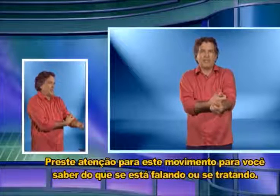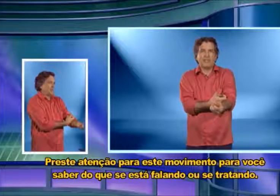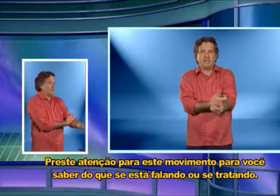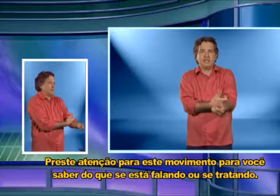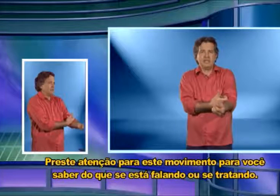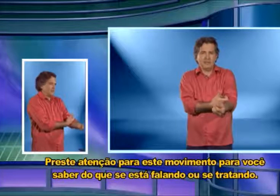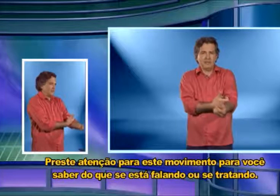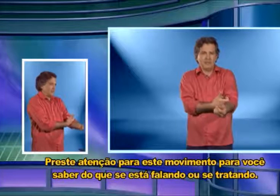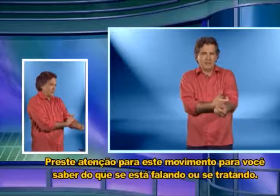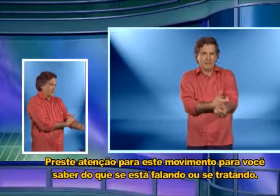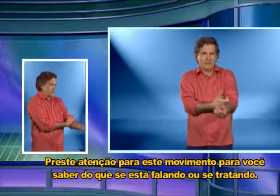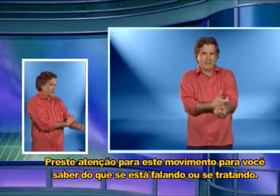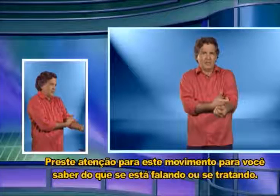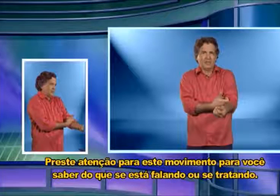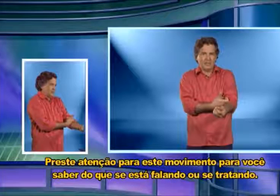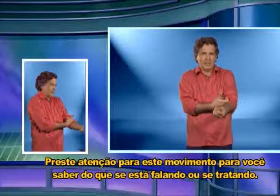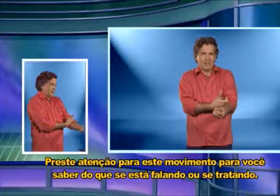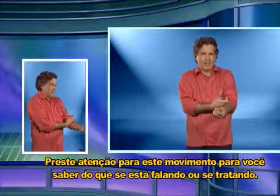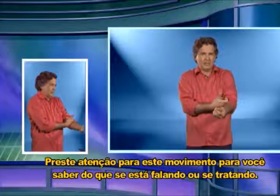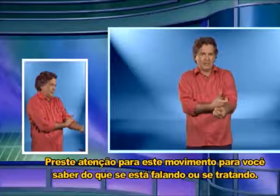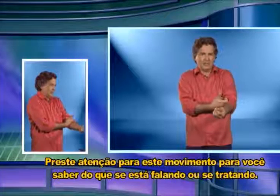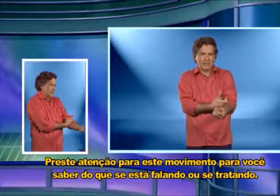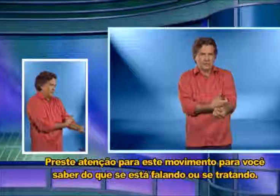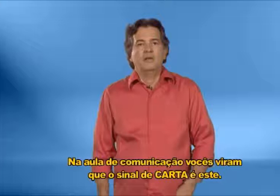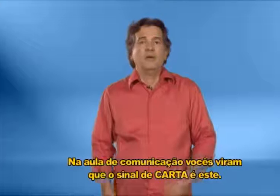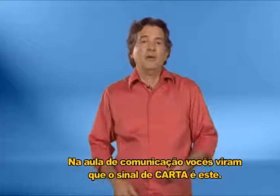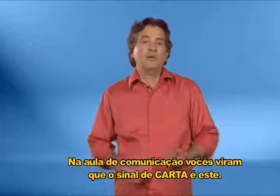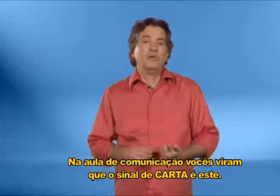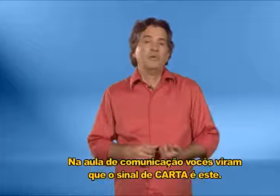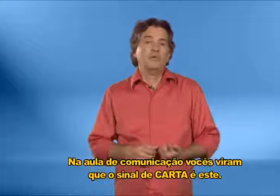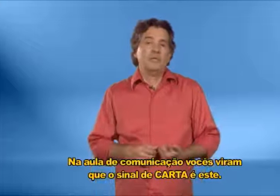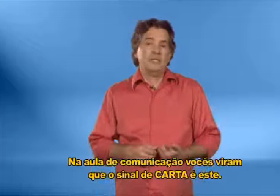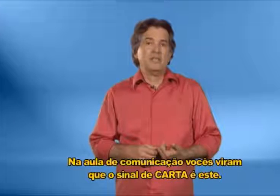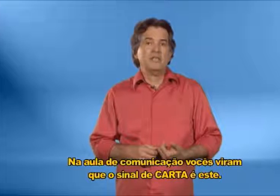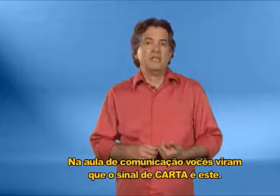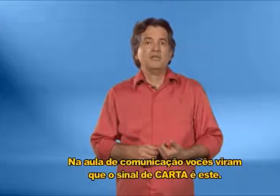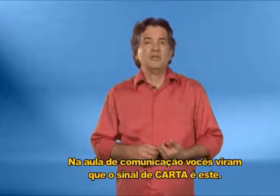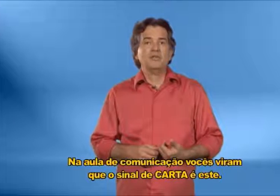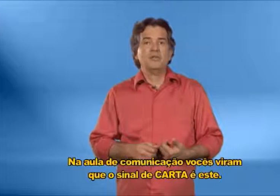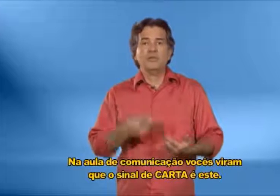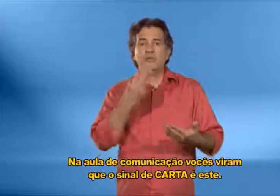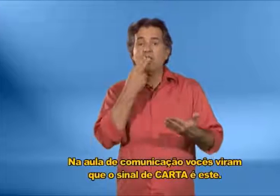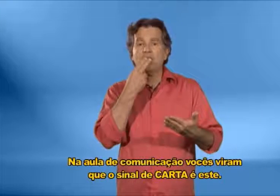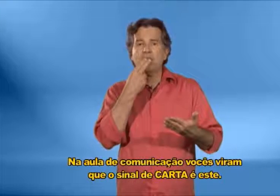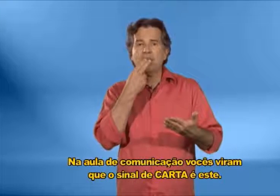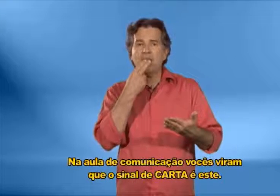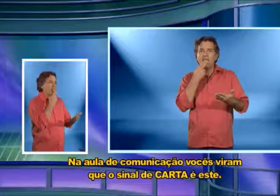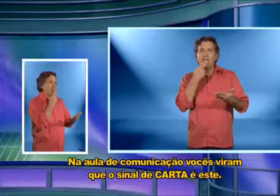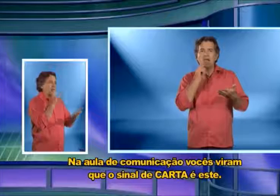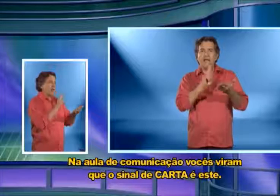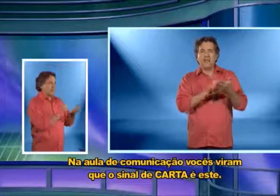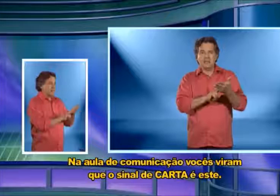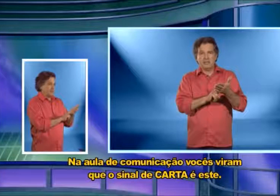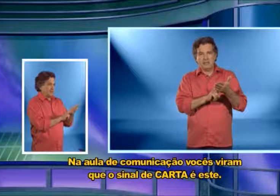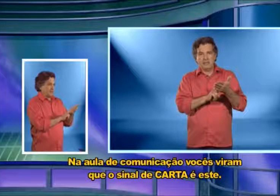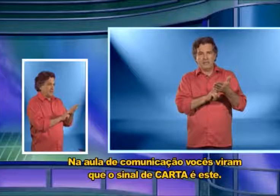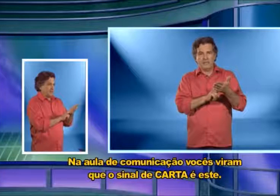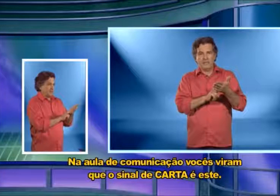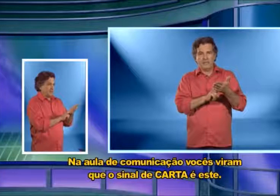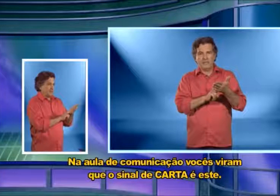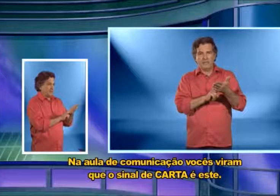para poder você saber de que está se falando, de que está se tratando. Na aula de comunicação, vocês viram que o sinal de carta é